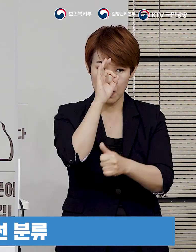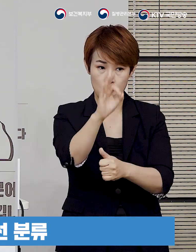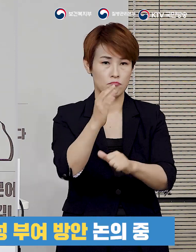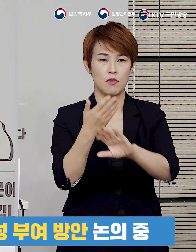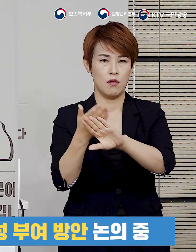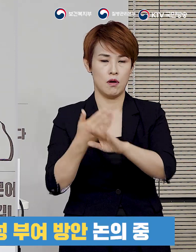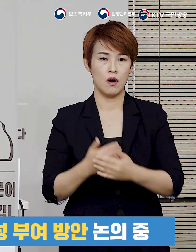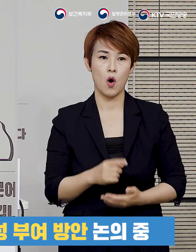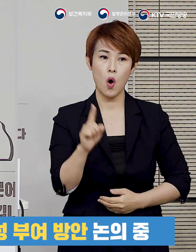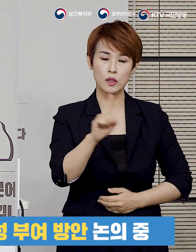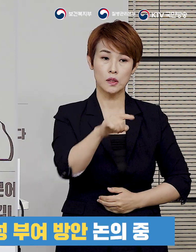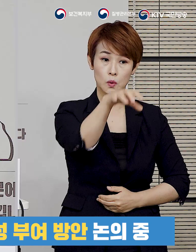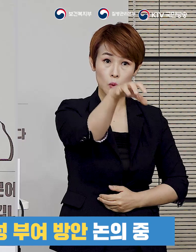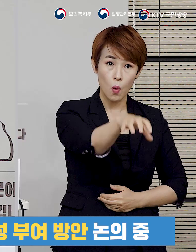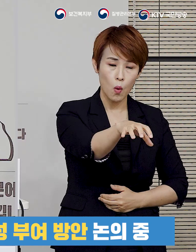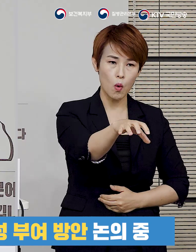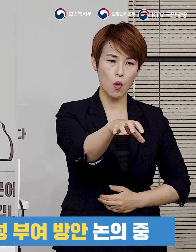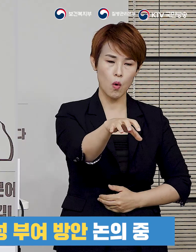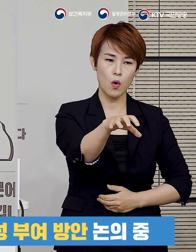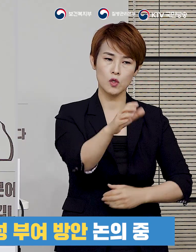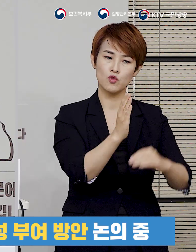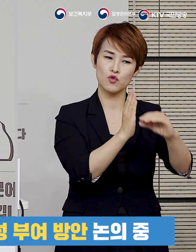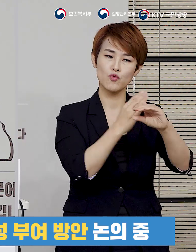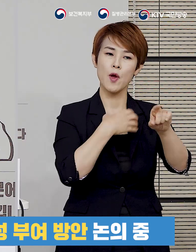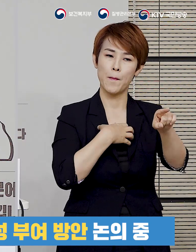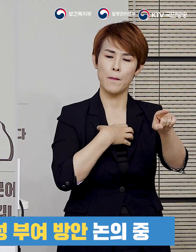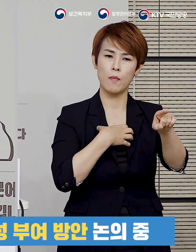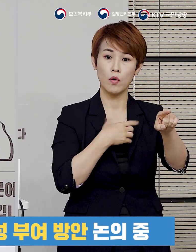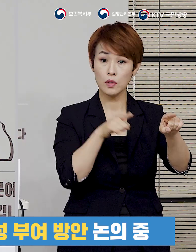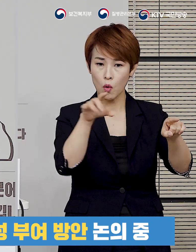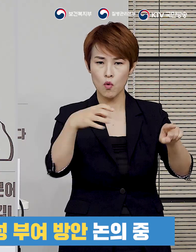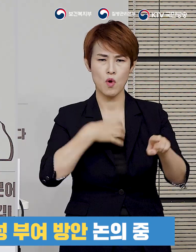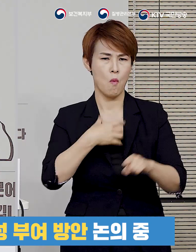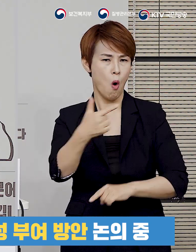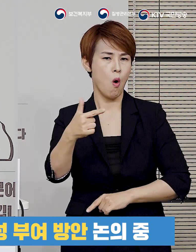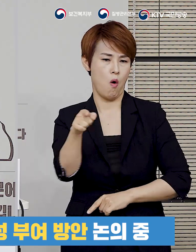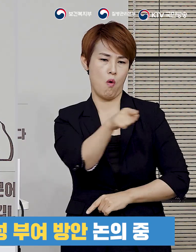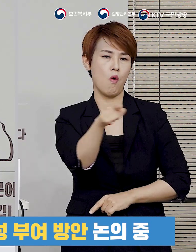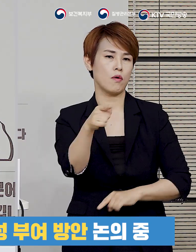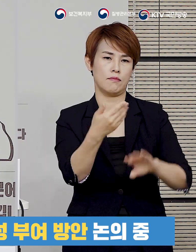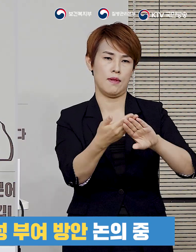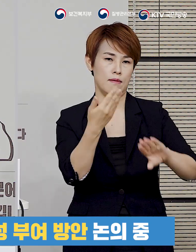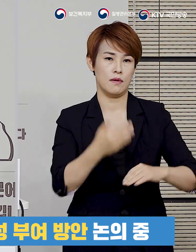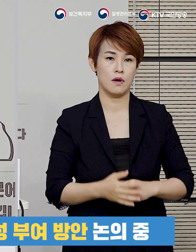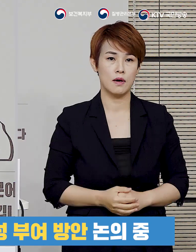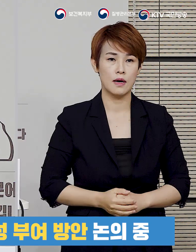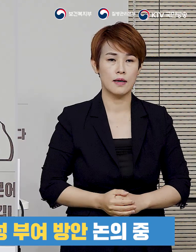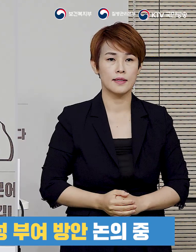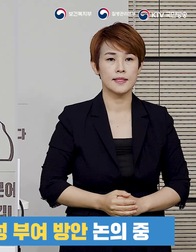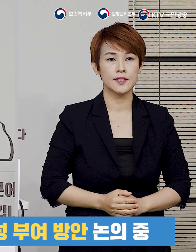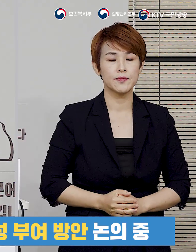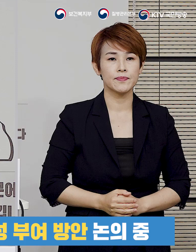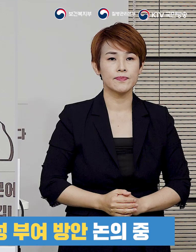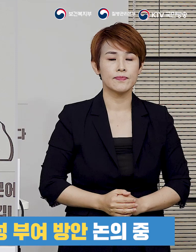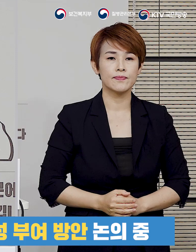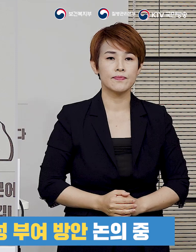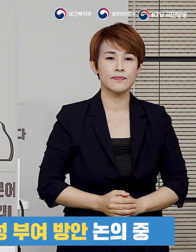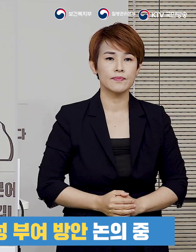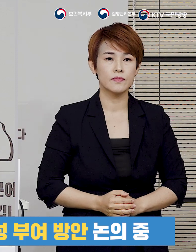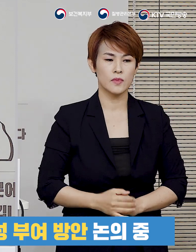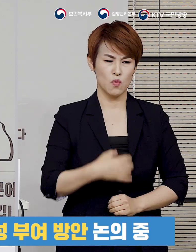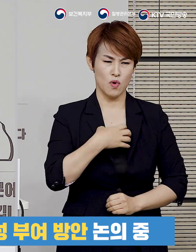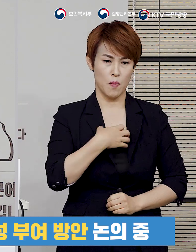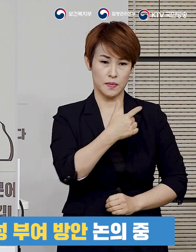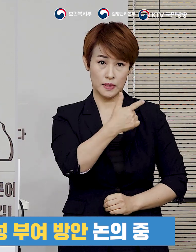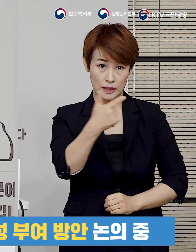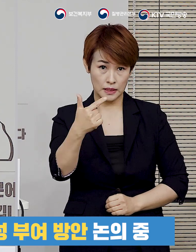보면 개별적으로 어떤 특정한 장소는 중위험 시설이지만 고위험이 될 수도 있고, 또 그 아까 브리핑 중간에서도